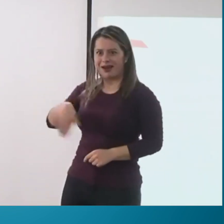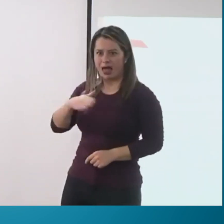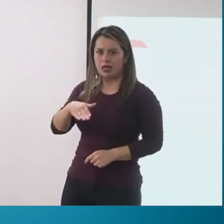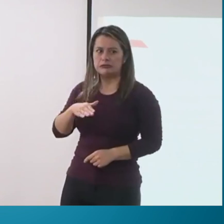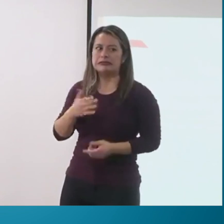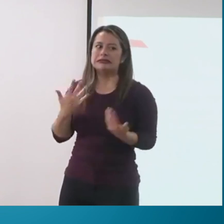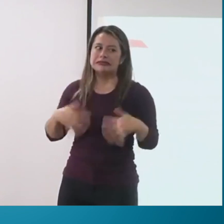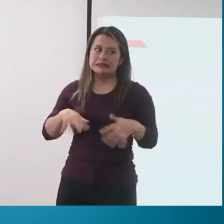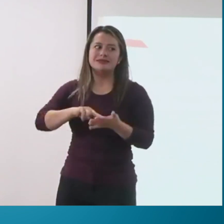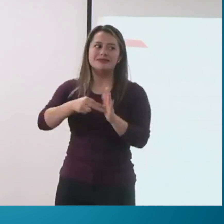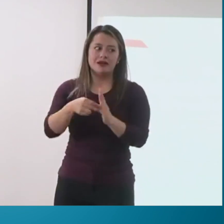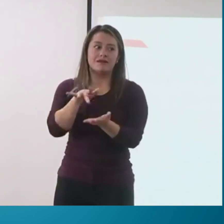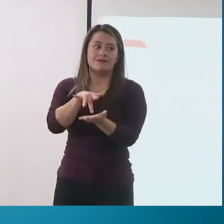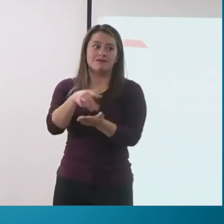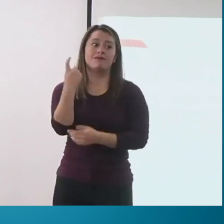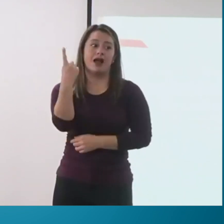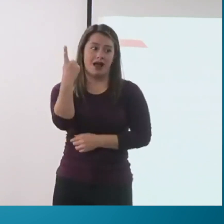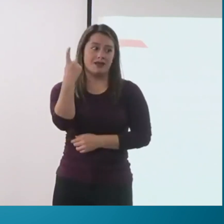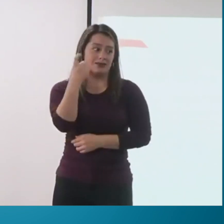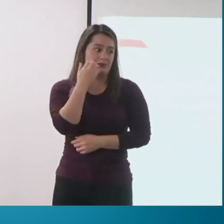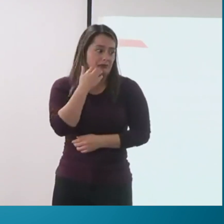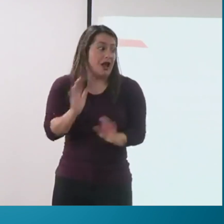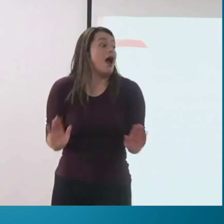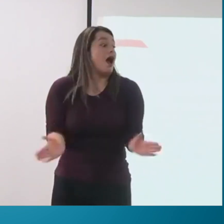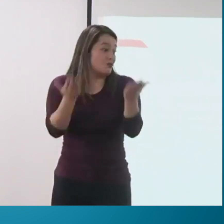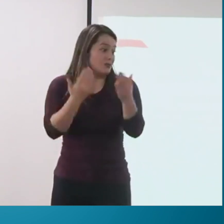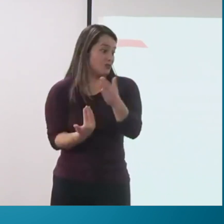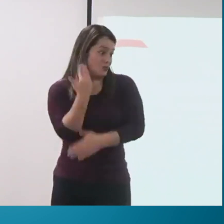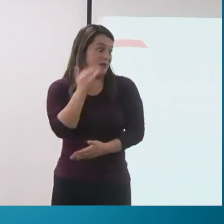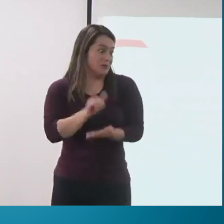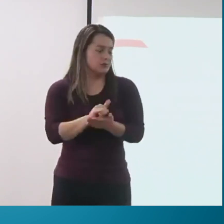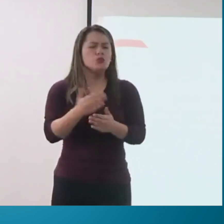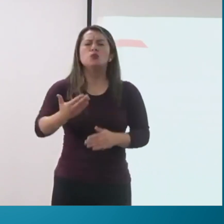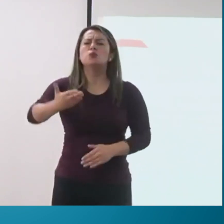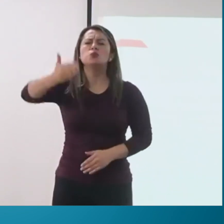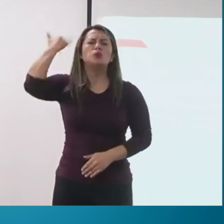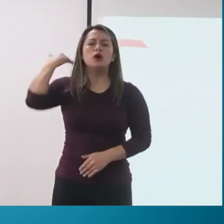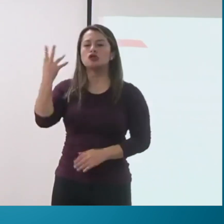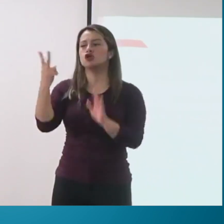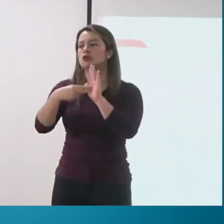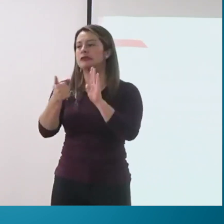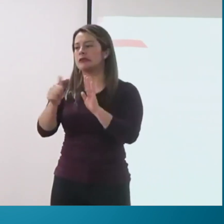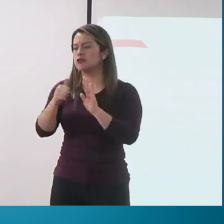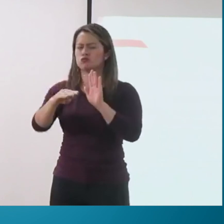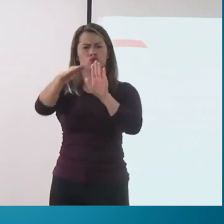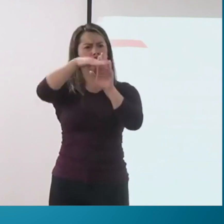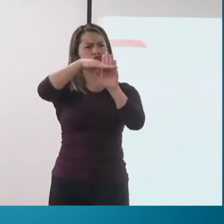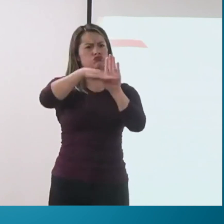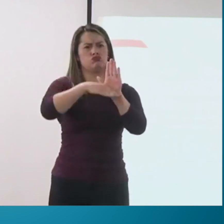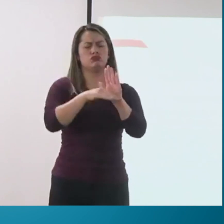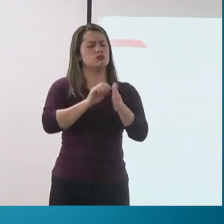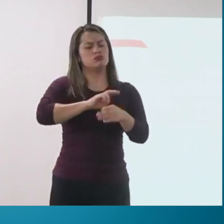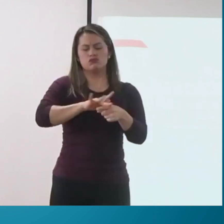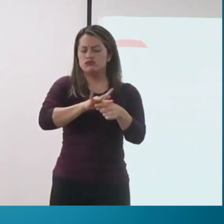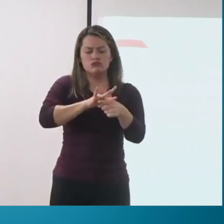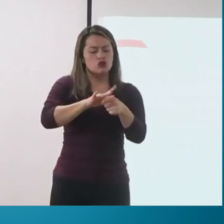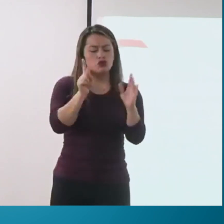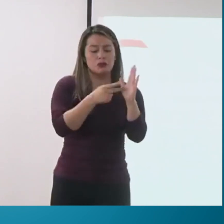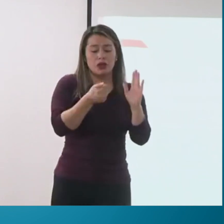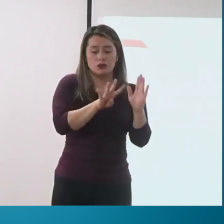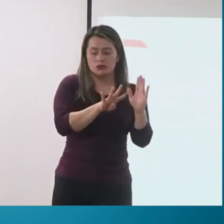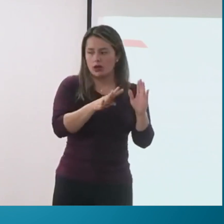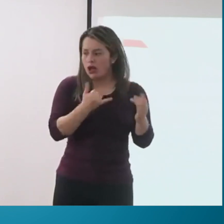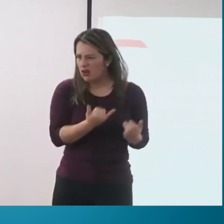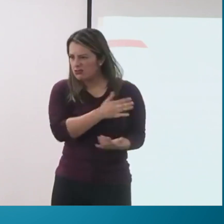en mora de actualizar este manual de calificación, porque fue hecho en el 2010, normativizado en el 14, vamos en el 18,